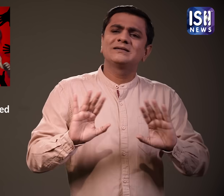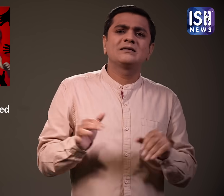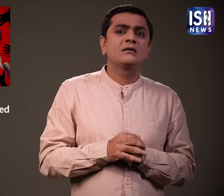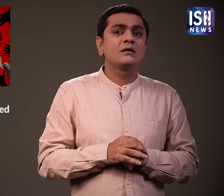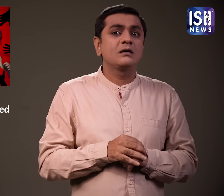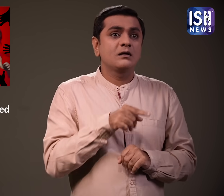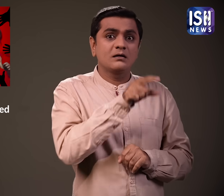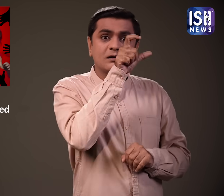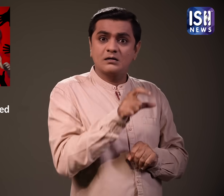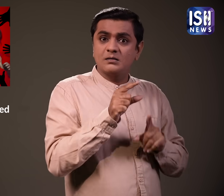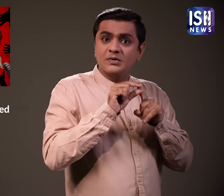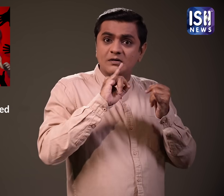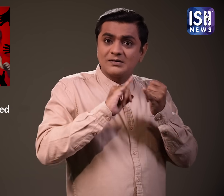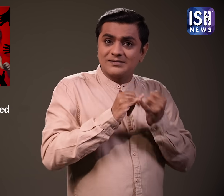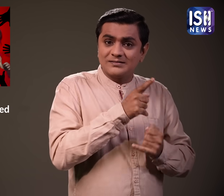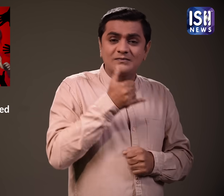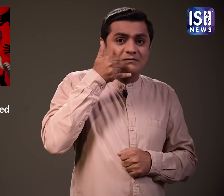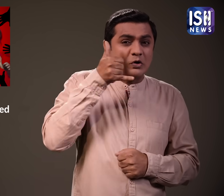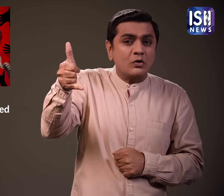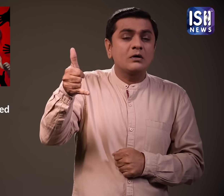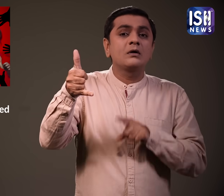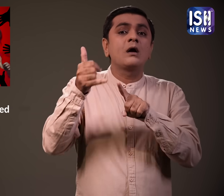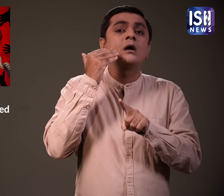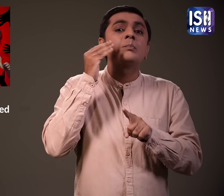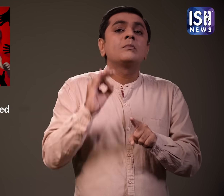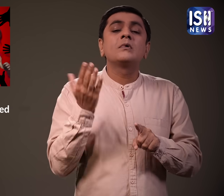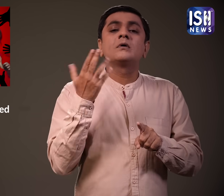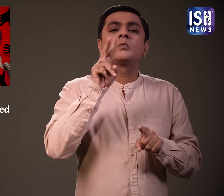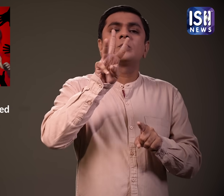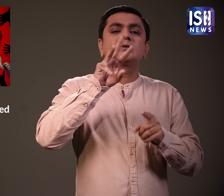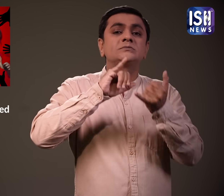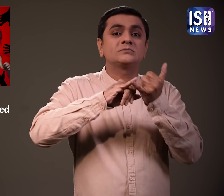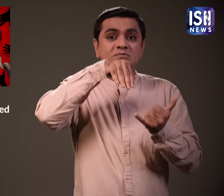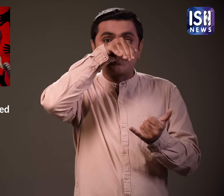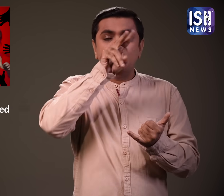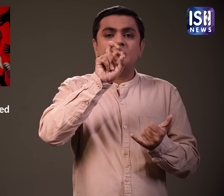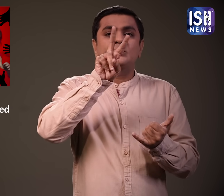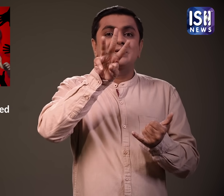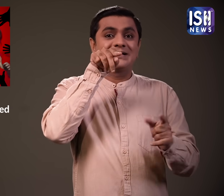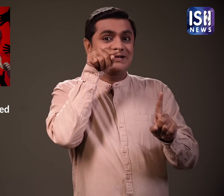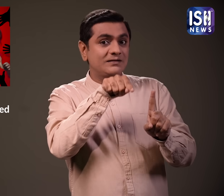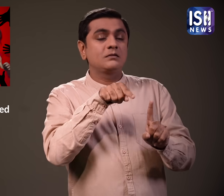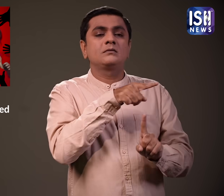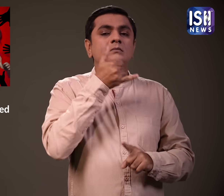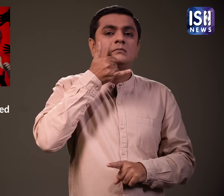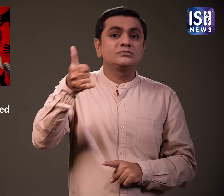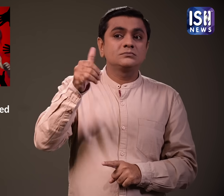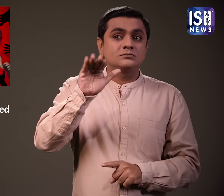22 सितंबर 2023 को प्रमोद ने महिला को फोन किया और ब्याज के रुप में और पैसे की मांग की.